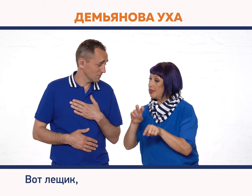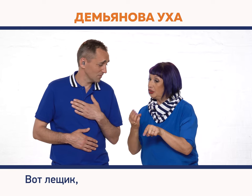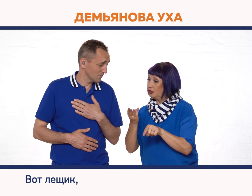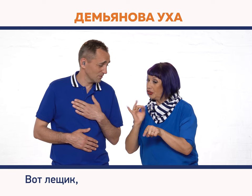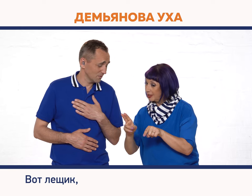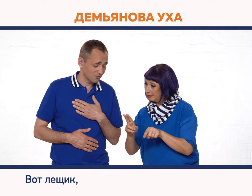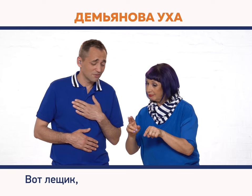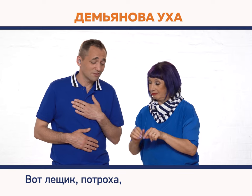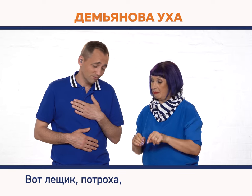лещик,